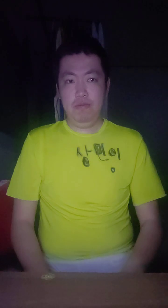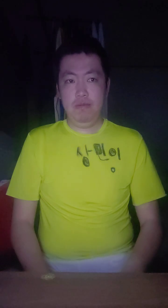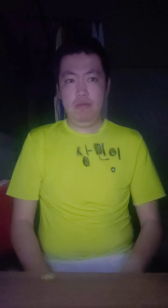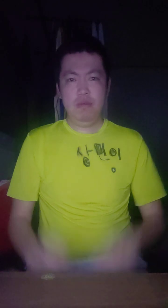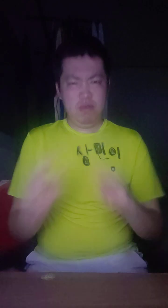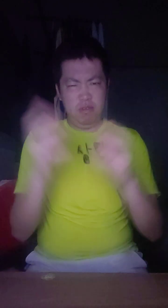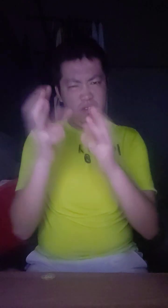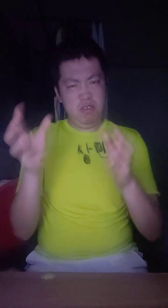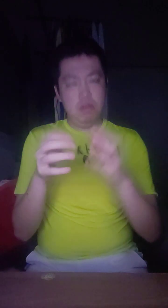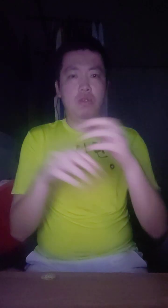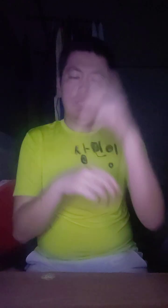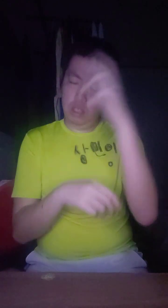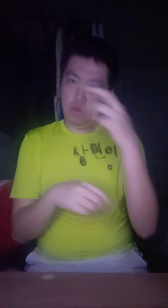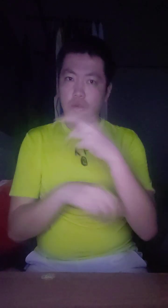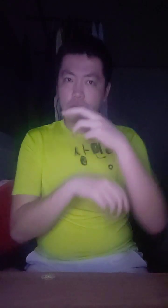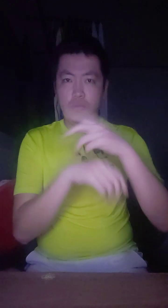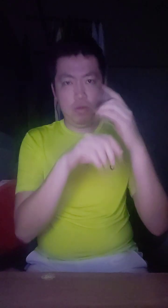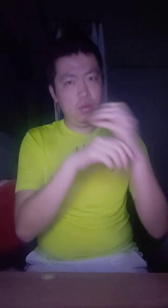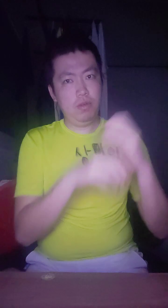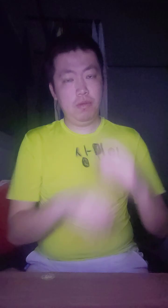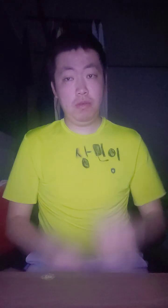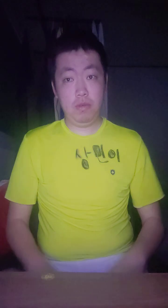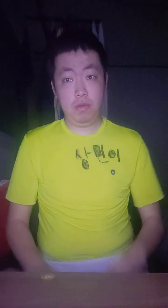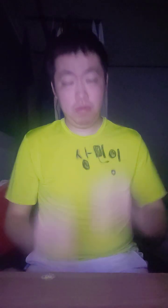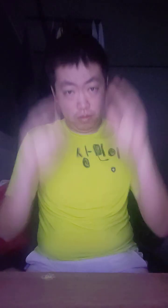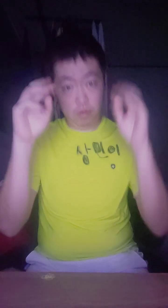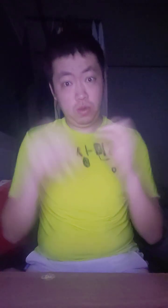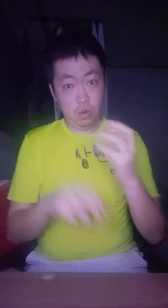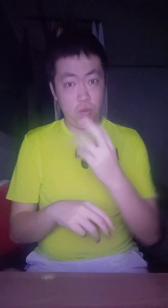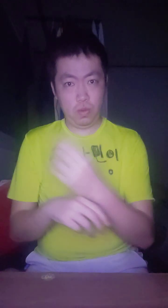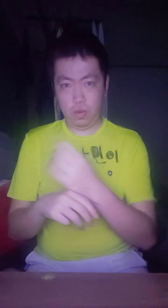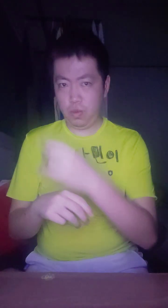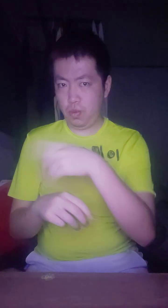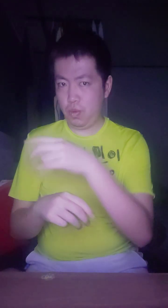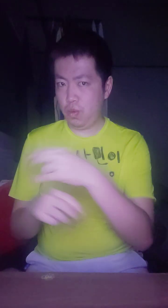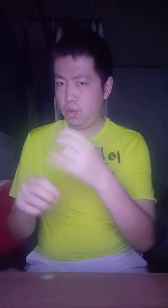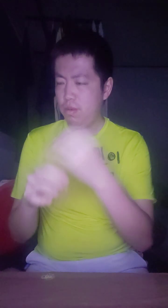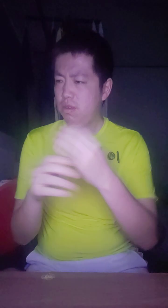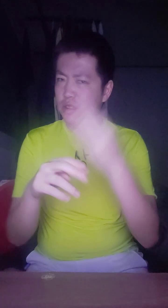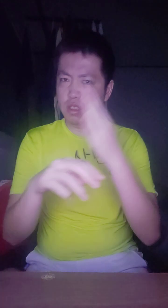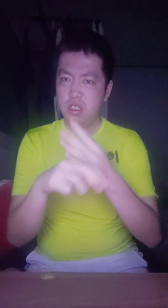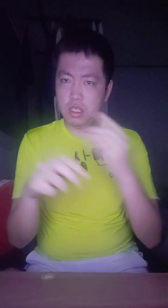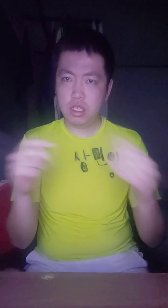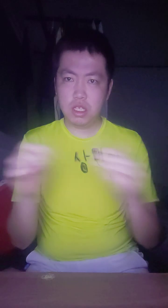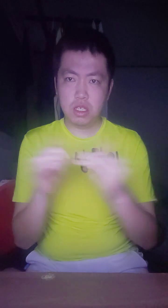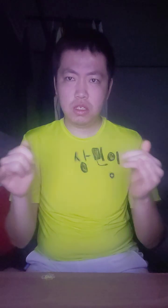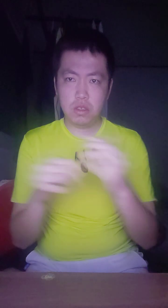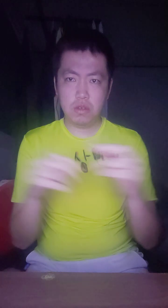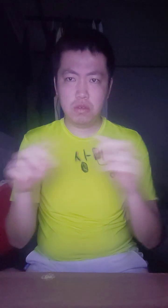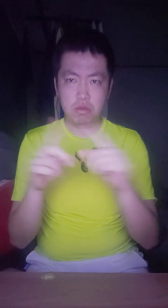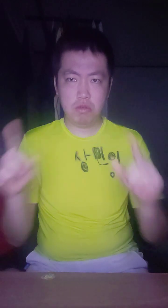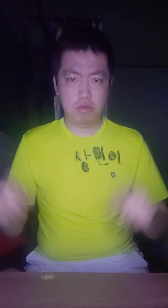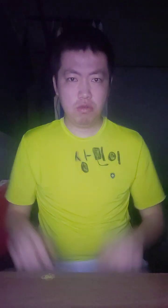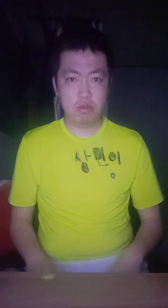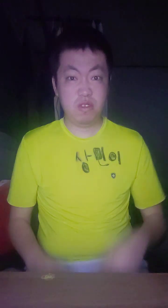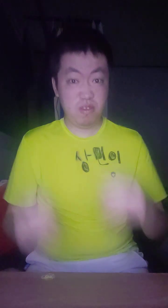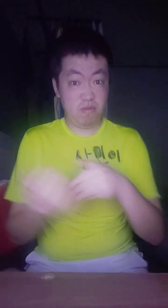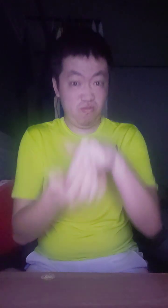아파트 단지가 암흑으로 변했습니다. 700여 세대 규모 아파트에 전기 공급이 끊긴 겁니다. 덩달아 엘리베이터가